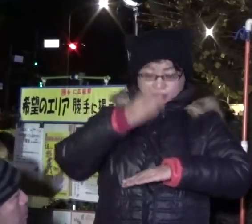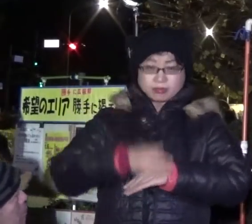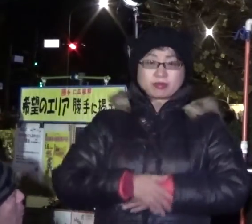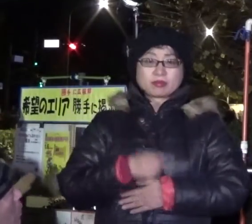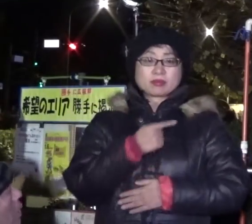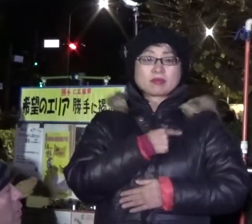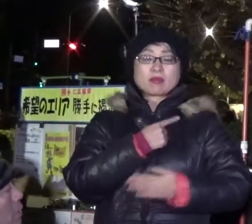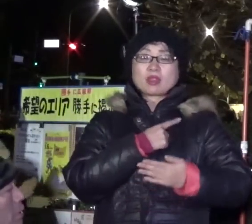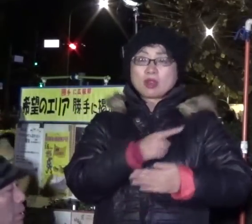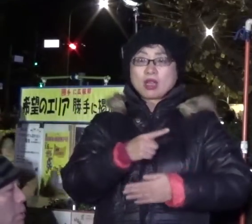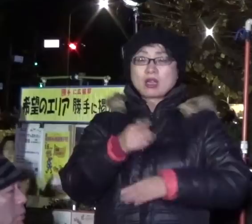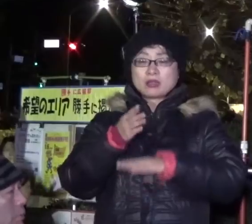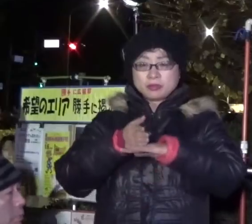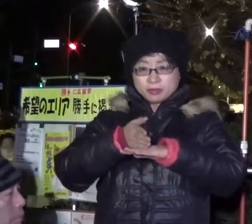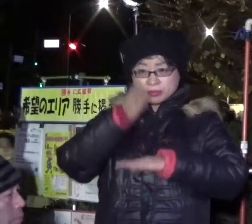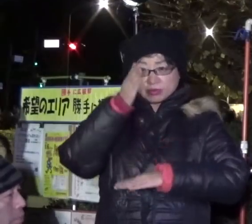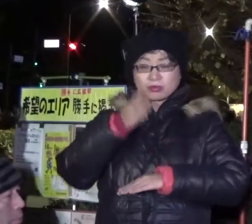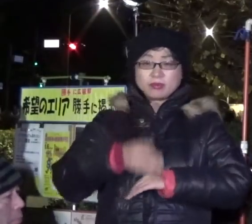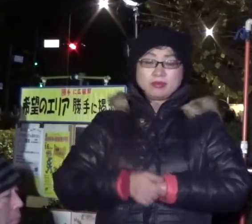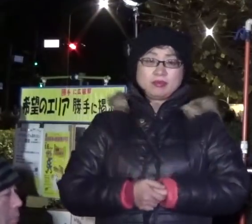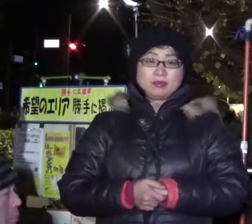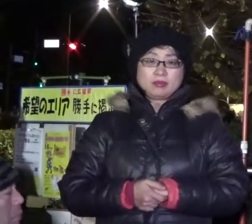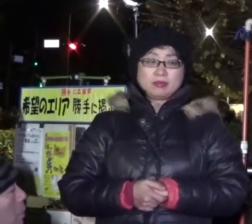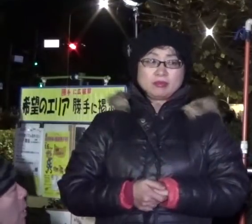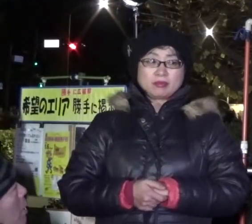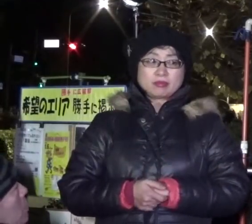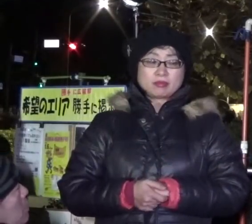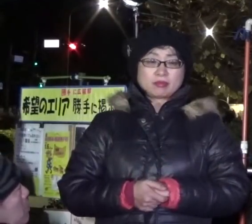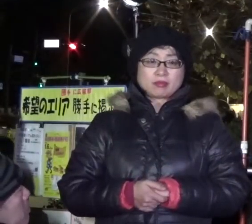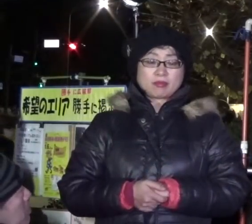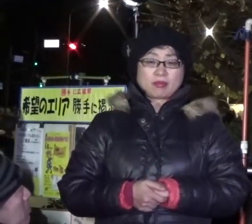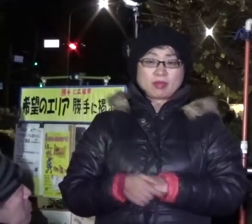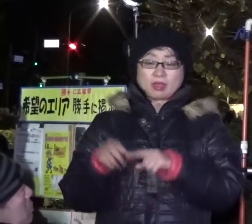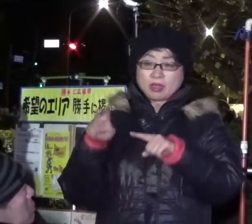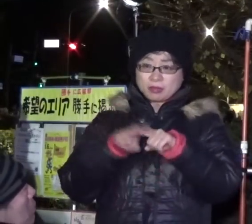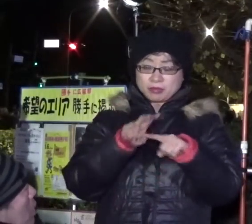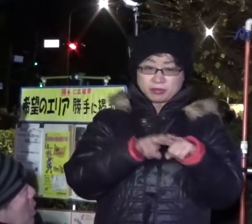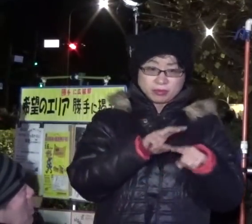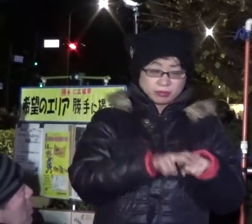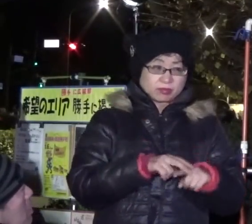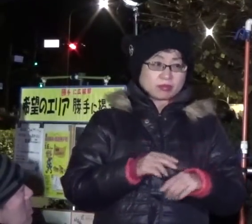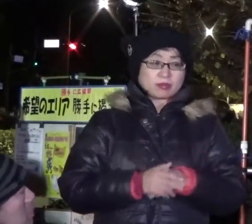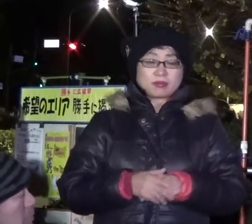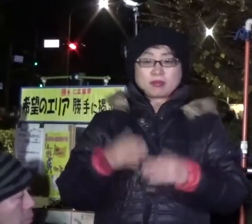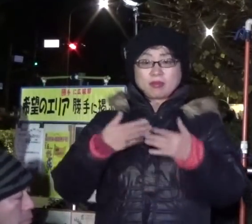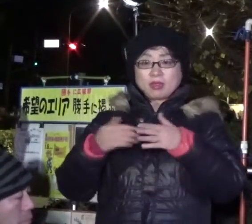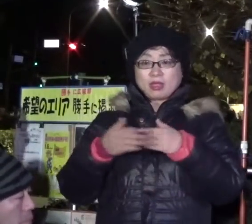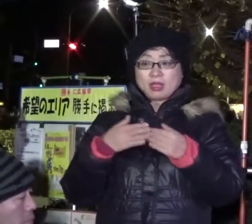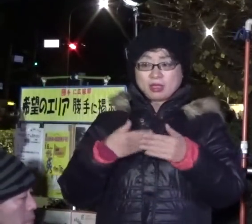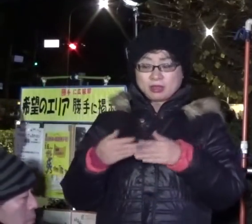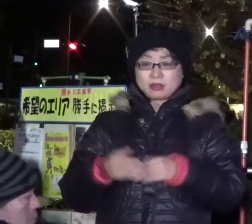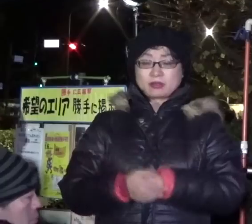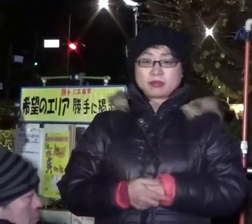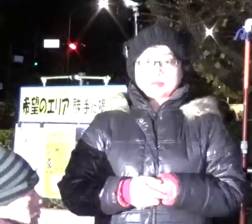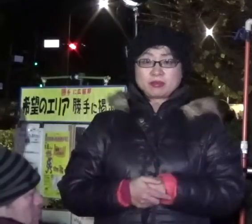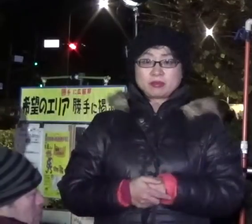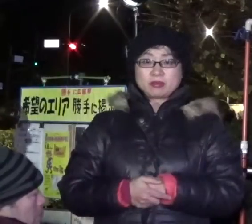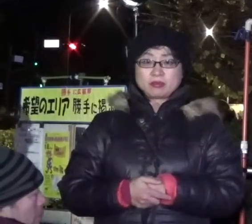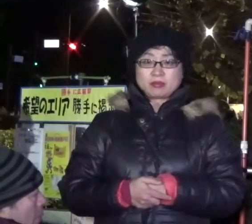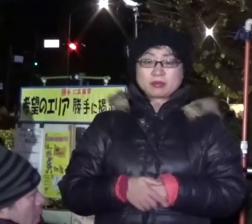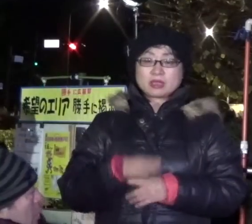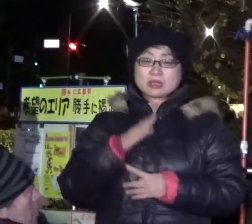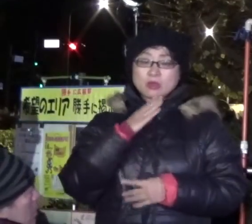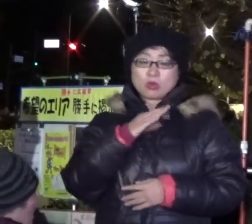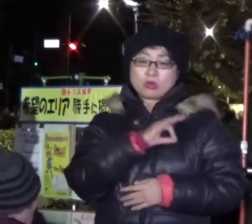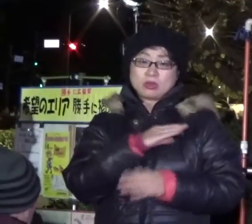は心から本当に私は思っているんです。で、今日はそういう意味で来たわけですけれども、いろんな体験しましてですね、まあ実行委員長